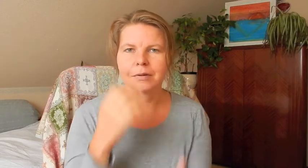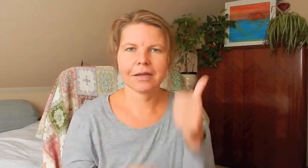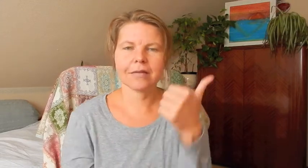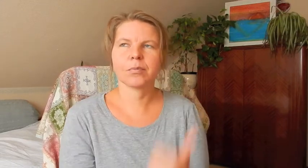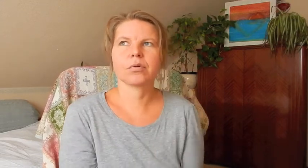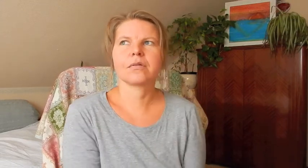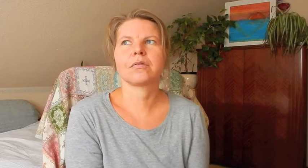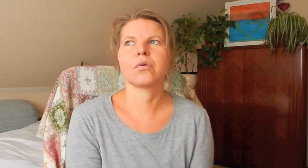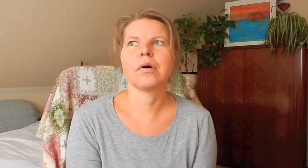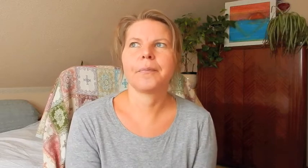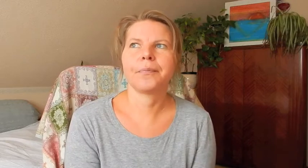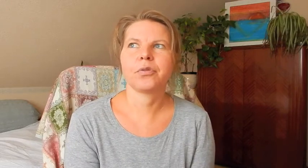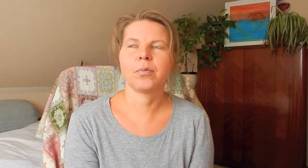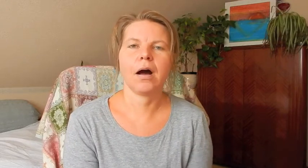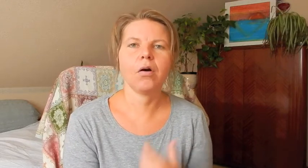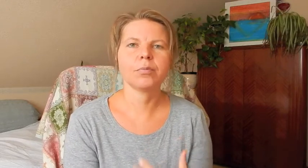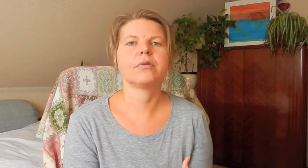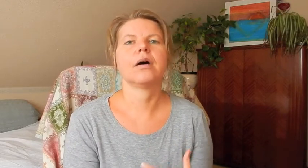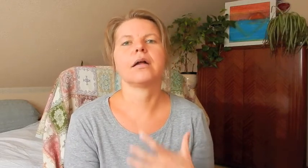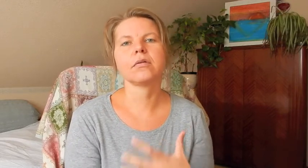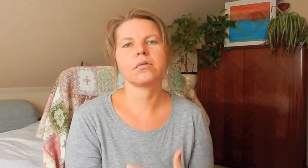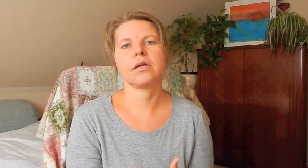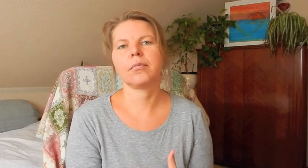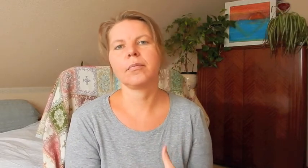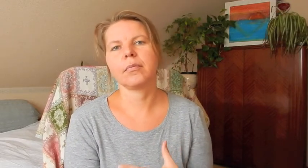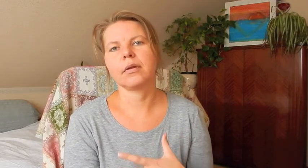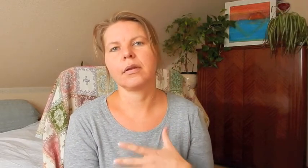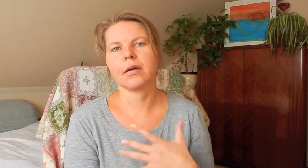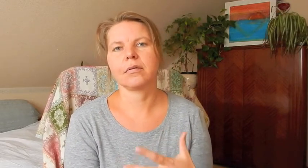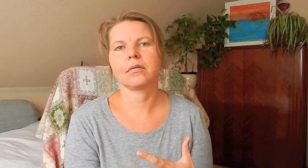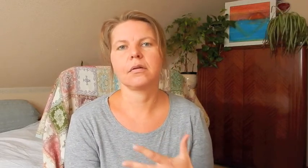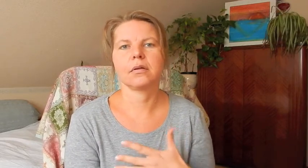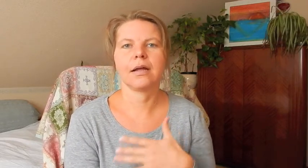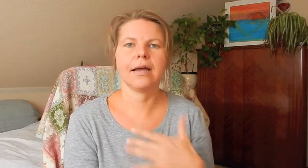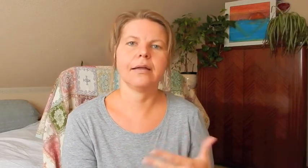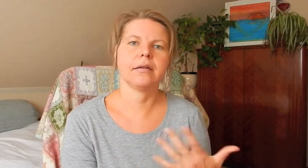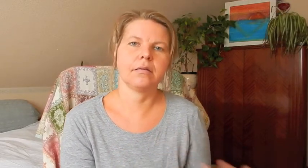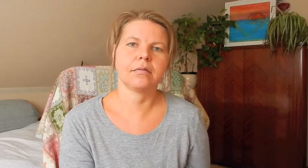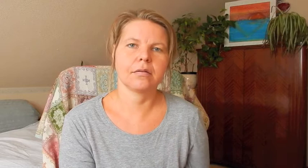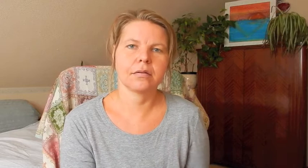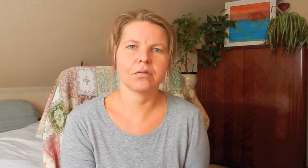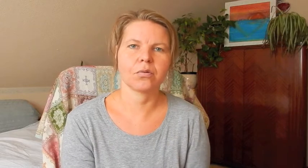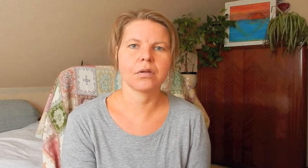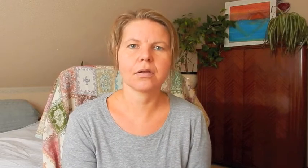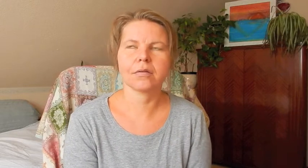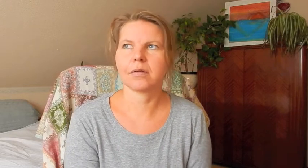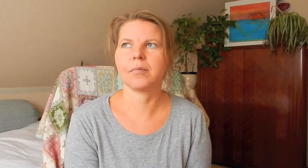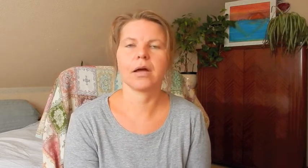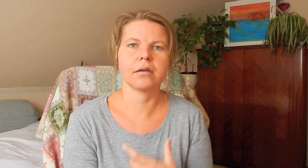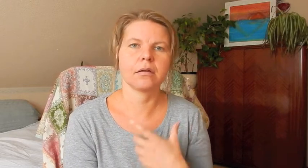der erste Punkt ist so, überhaupt anzunehmen, dass da Leiden ist. So, ne? Dass